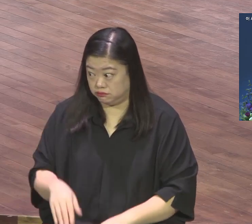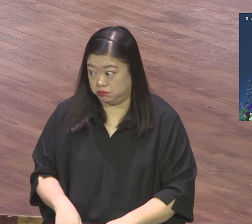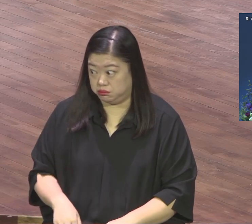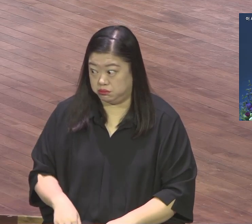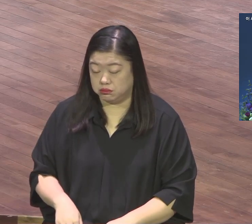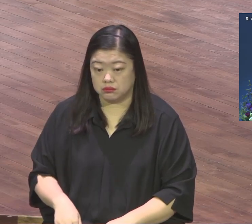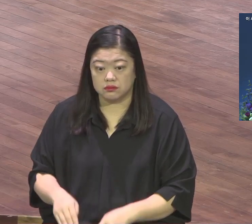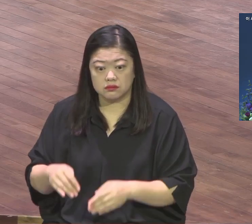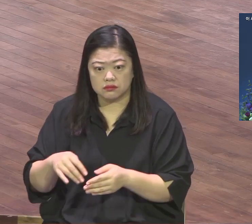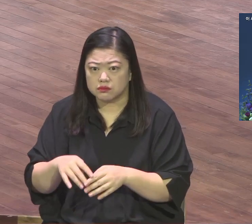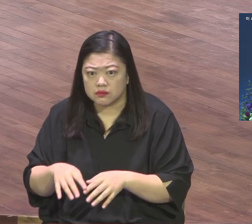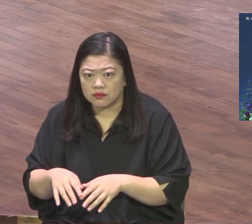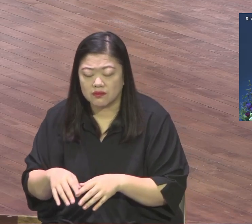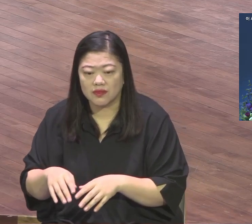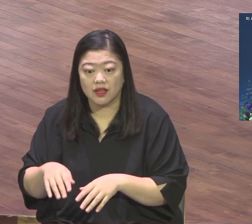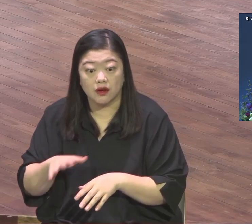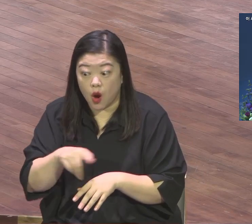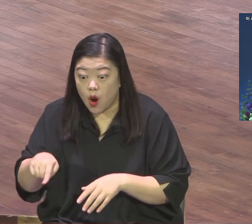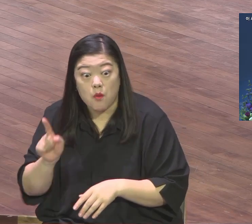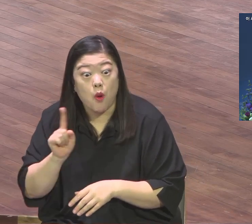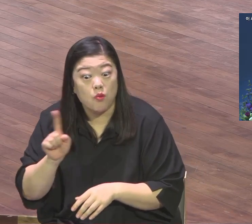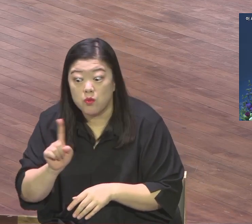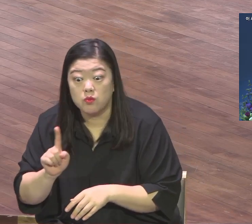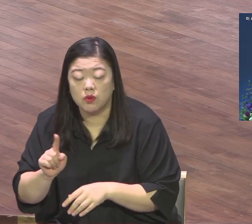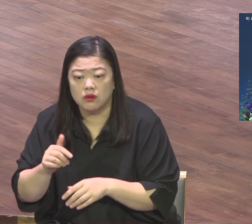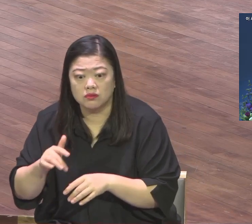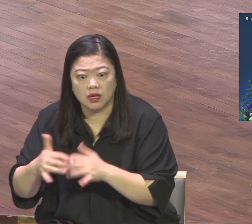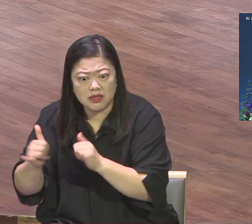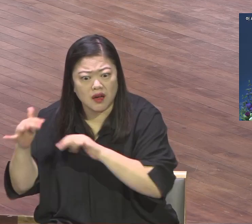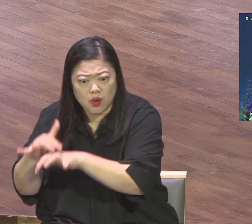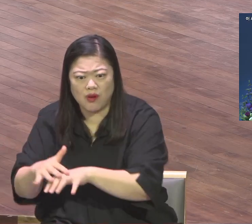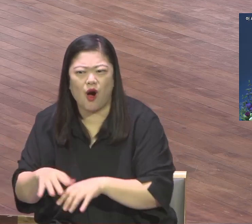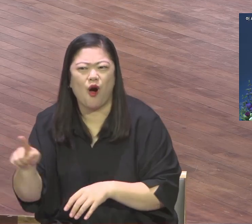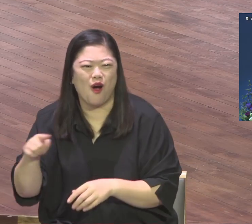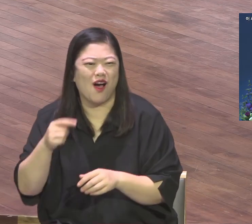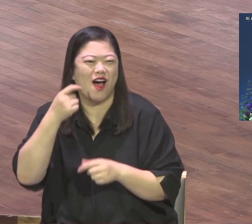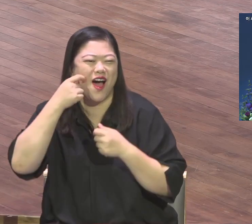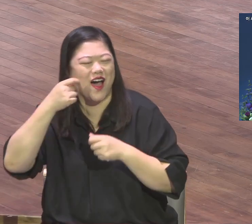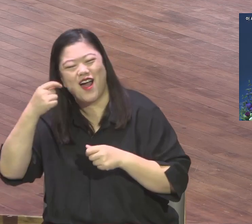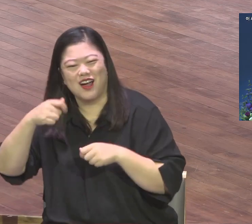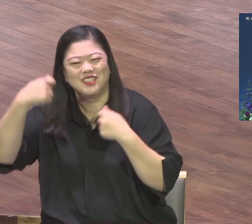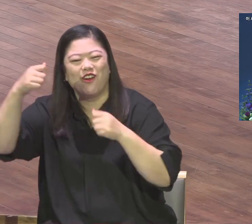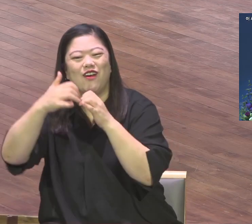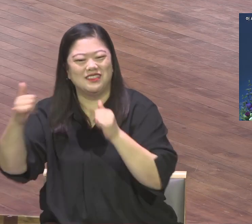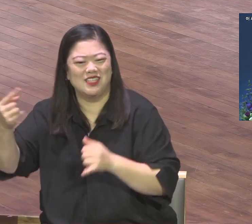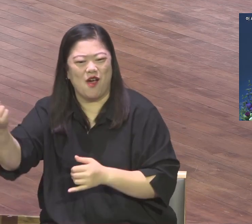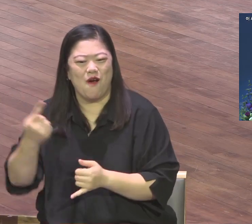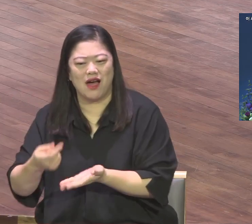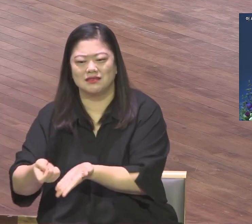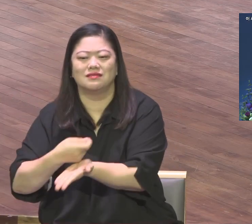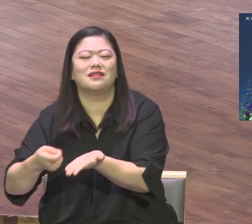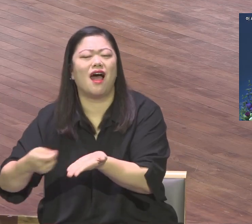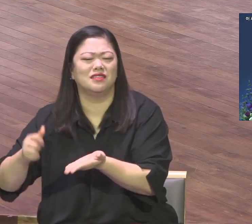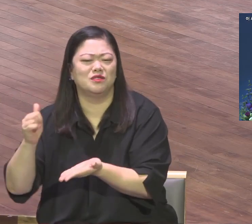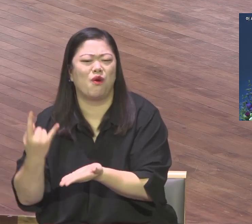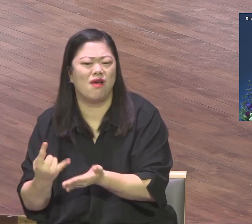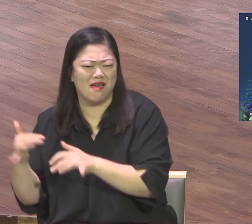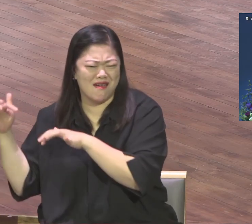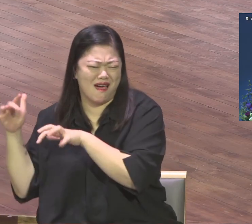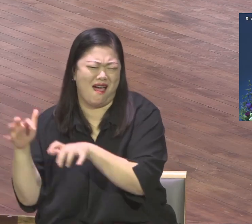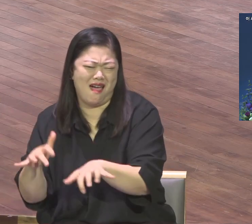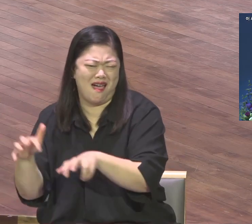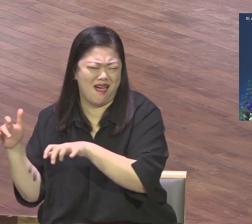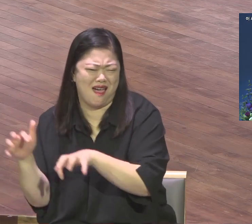뭐 하나일까? 무슨 유명한 무슨 사인이 한다네. 뭐 연예인인가 뭐. 나 사인이 한다. 그 사인이 한데 막